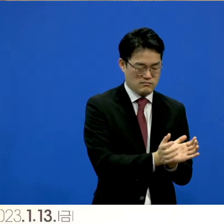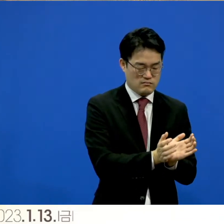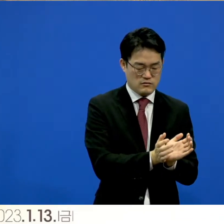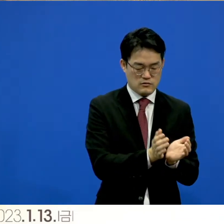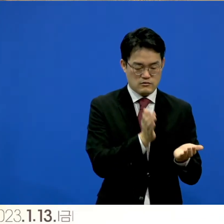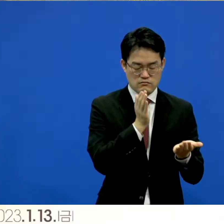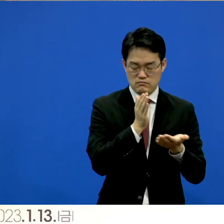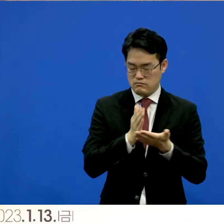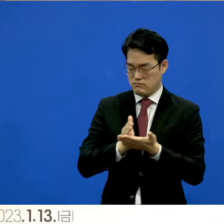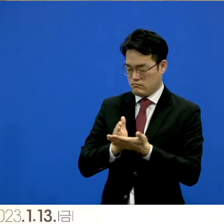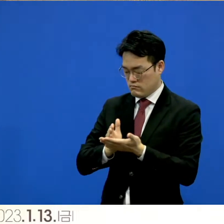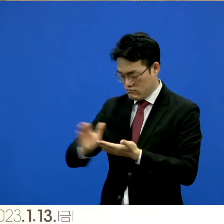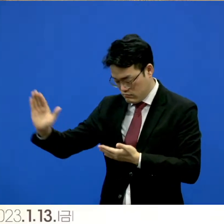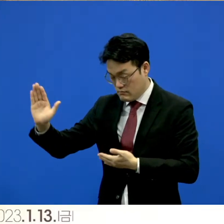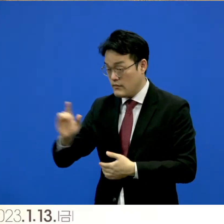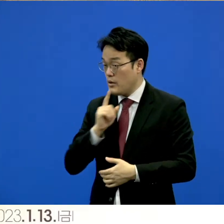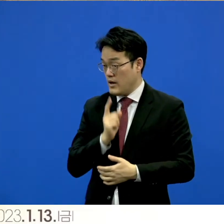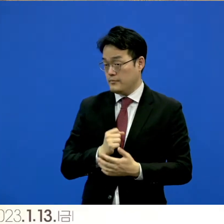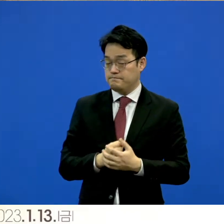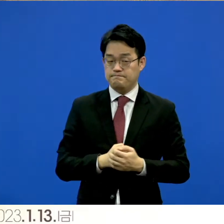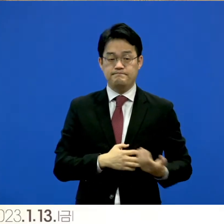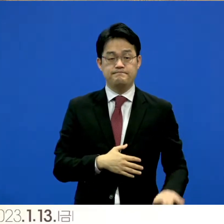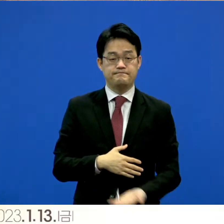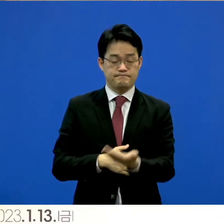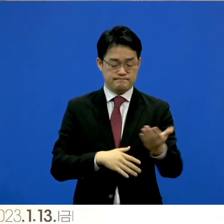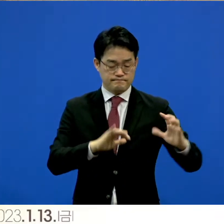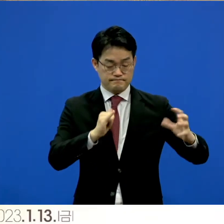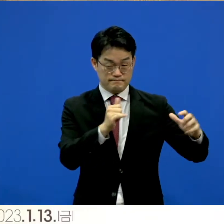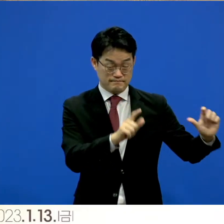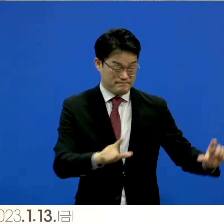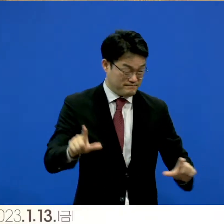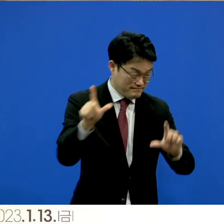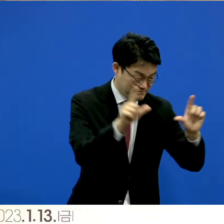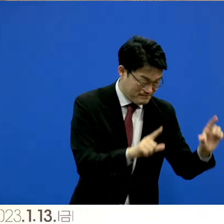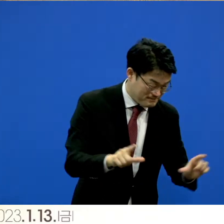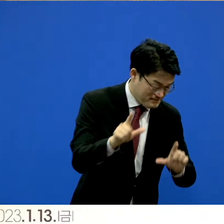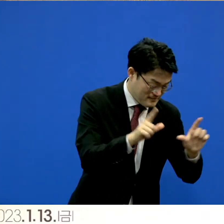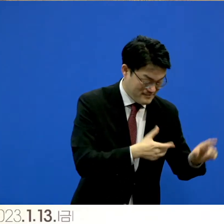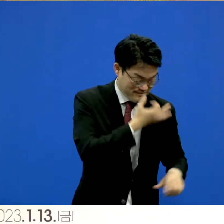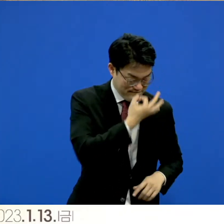여러분, 우리가 세상을 살아가면서 힘든 이유가 뭘까? 이 무지막지한 배제 문화로 인해